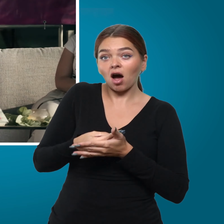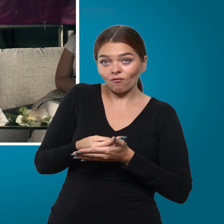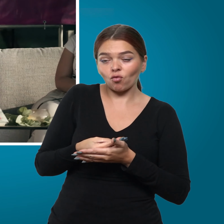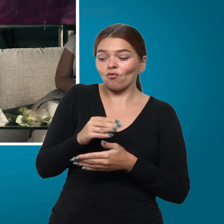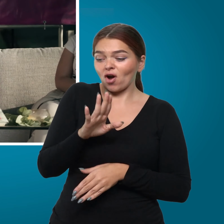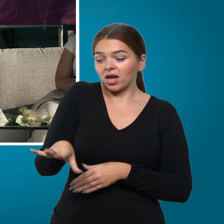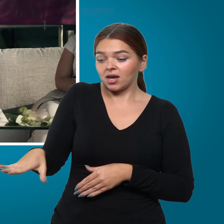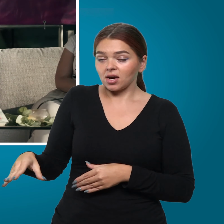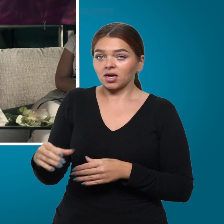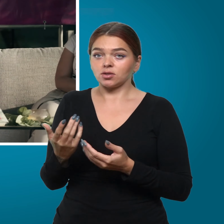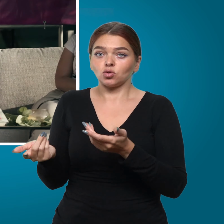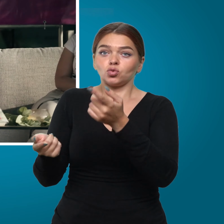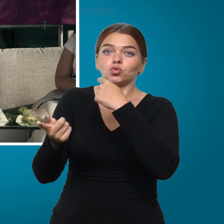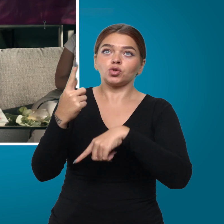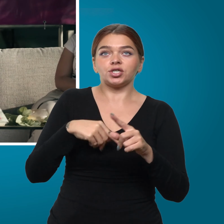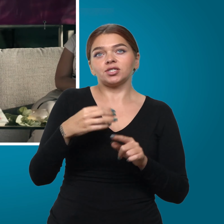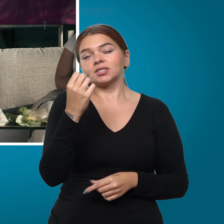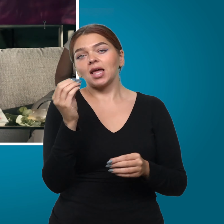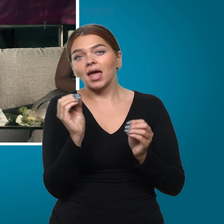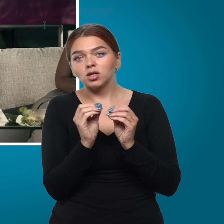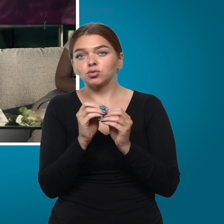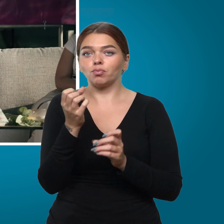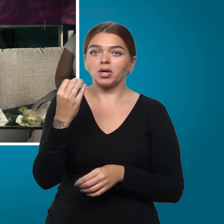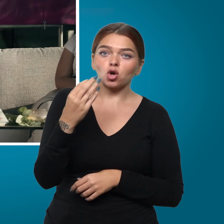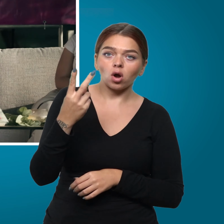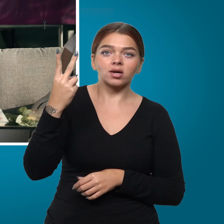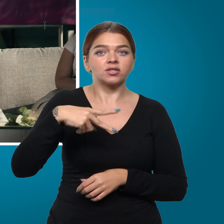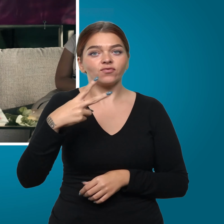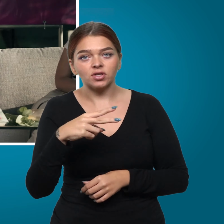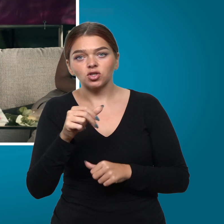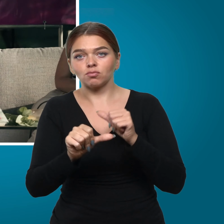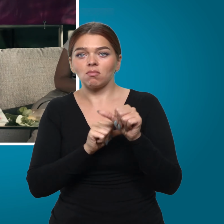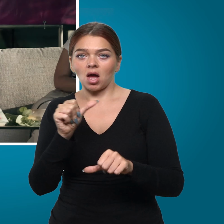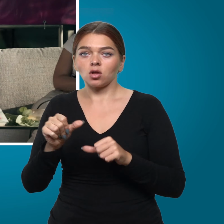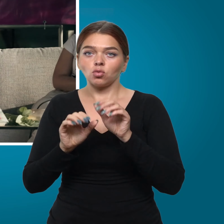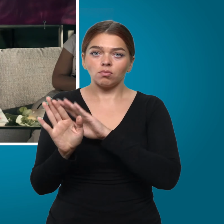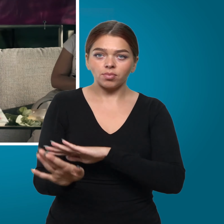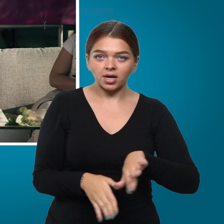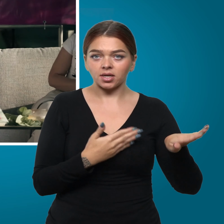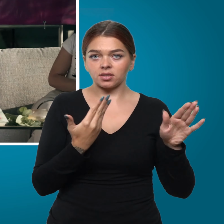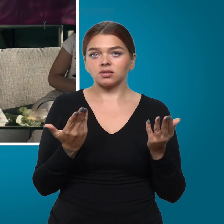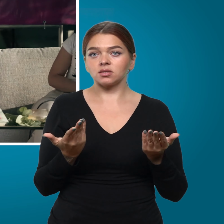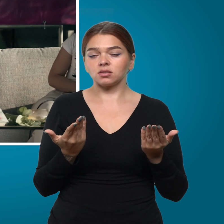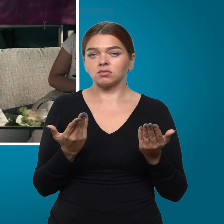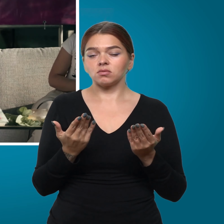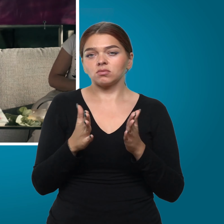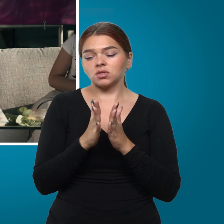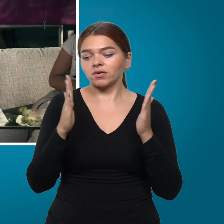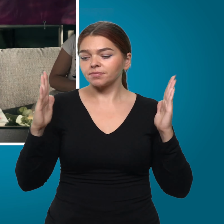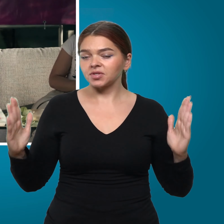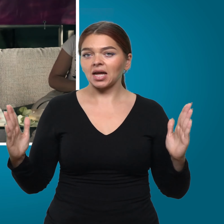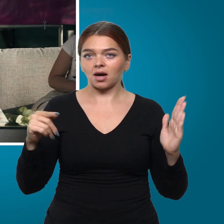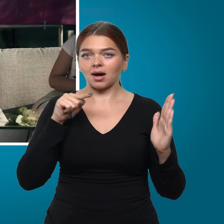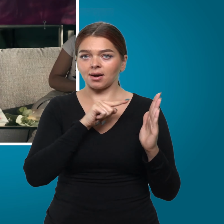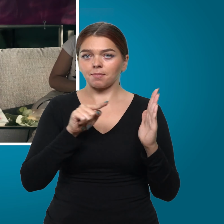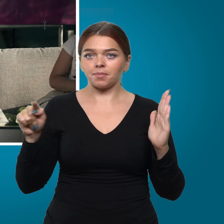Tai kaip mums neprarasti skaitytojo ten, ką mes galim padaryti? Ką tėvai gali padaryti? Ką patys,